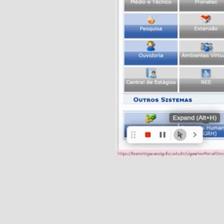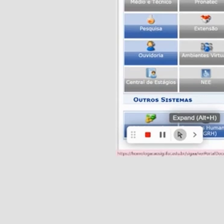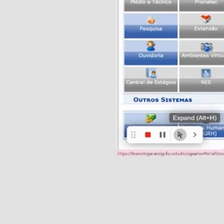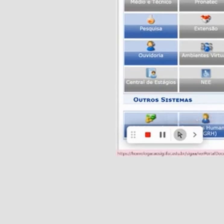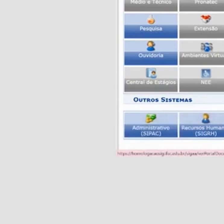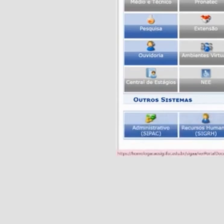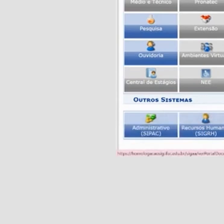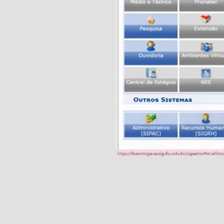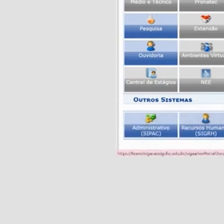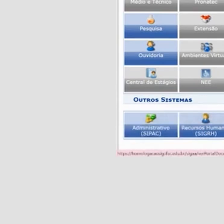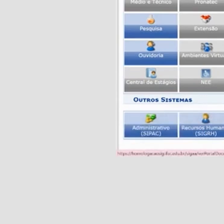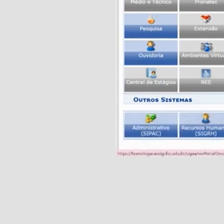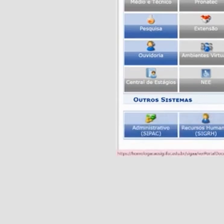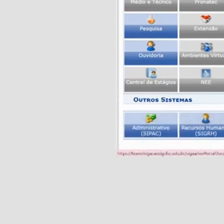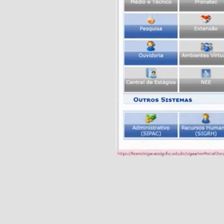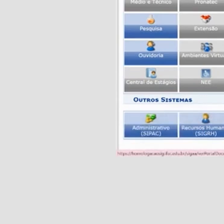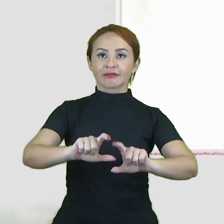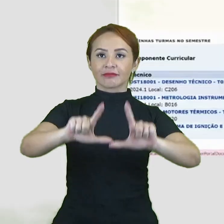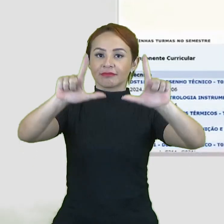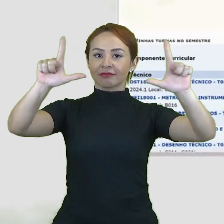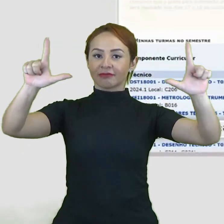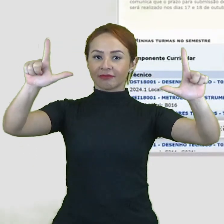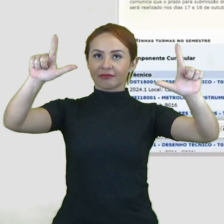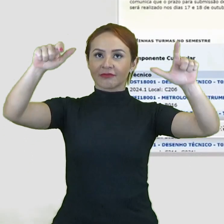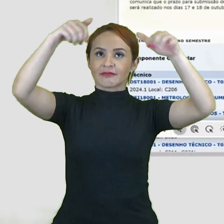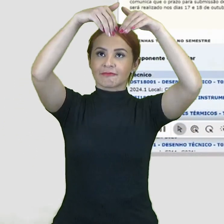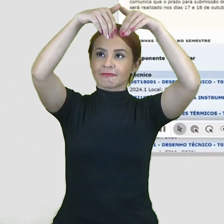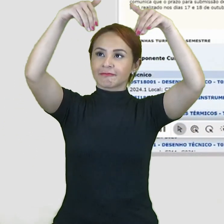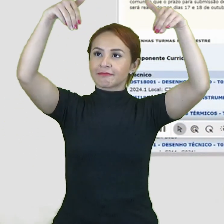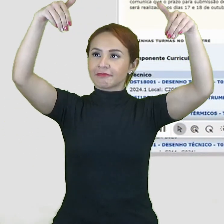acessar o portal docente.